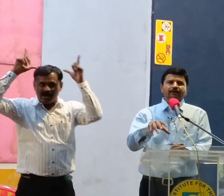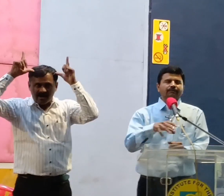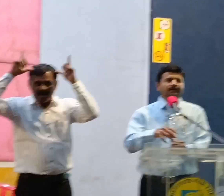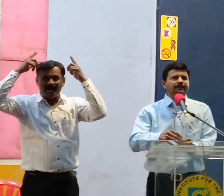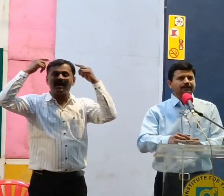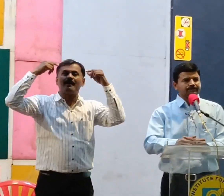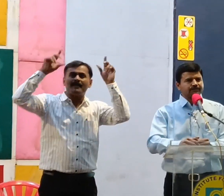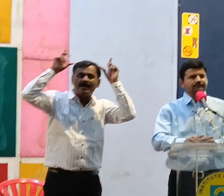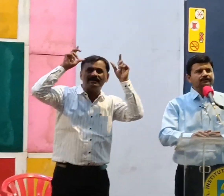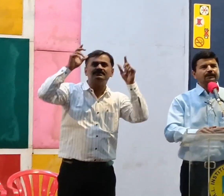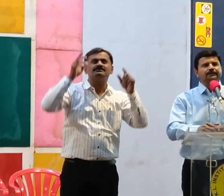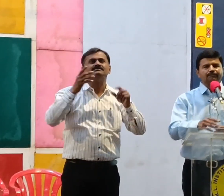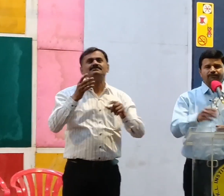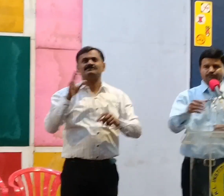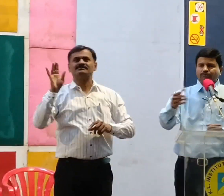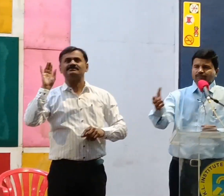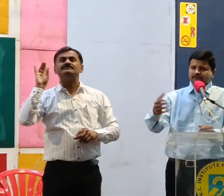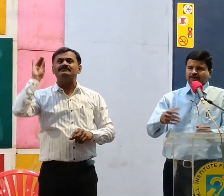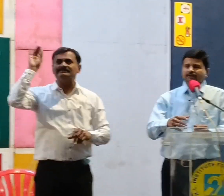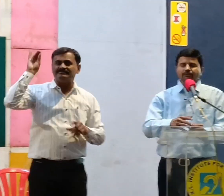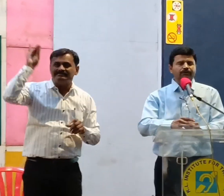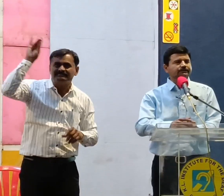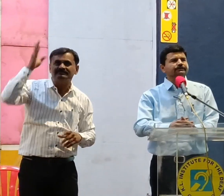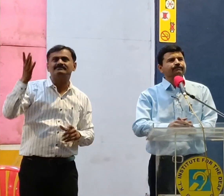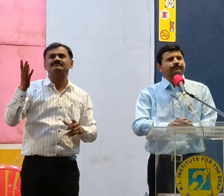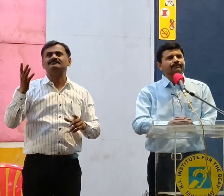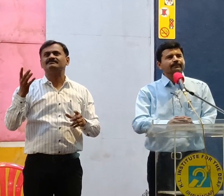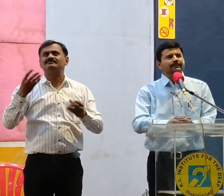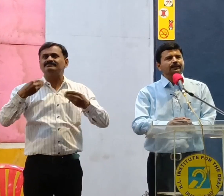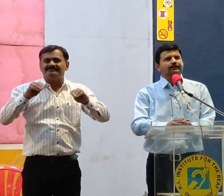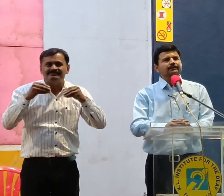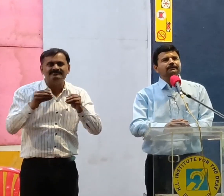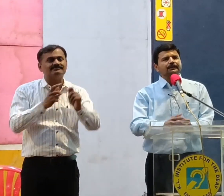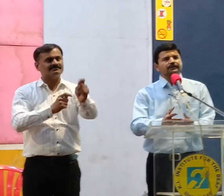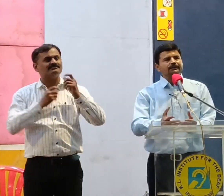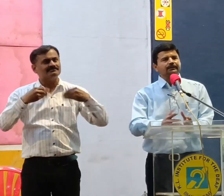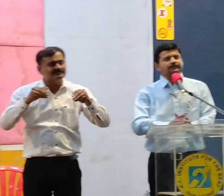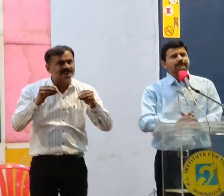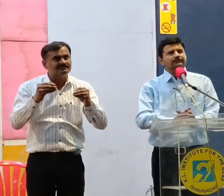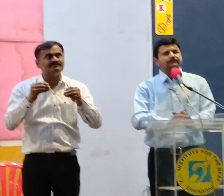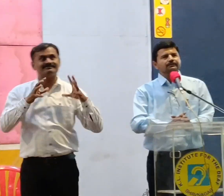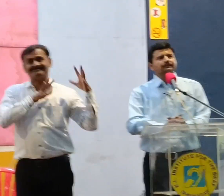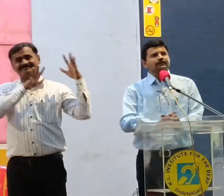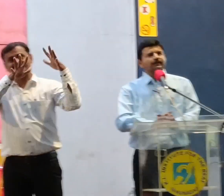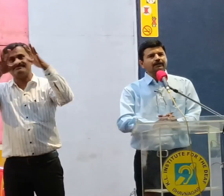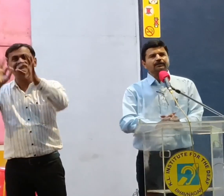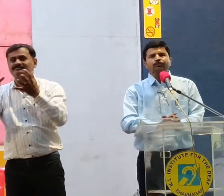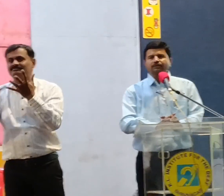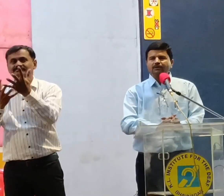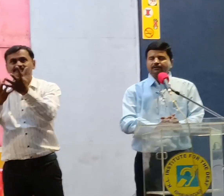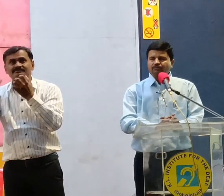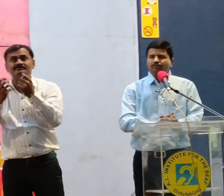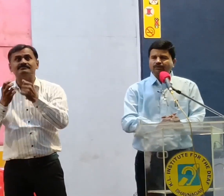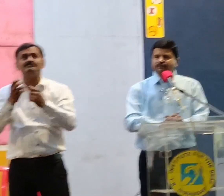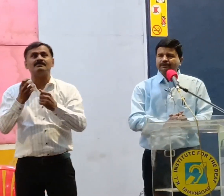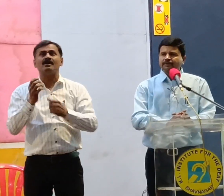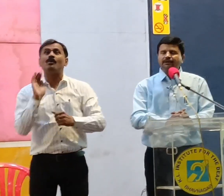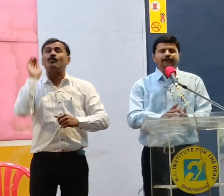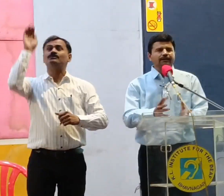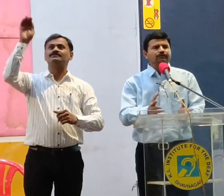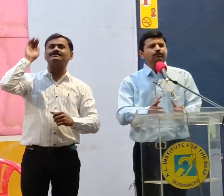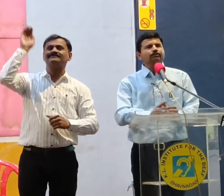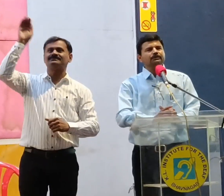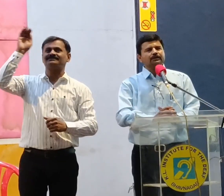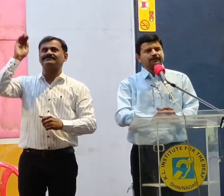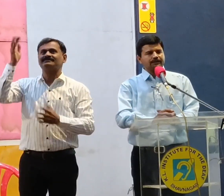પશુઓના મેળામાં જાય છે કે જ્યાં પશુઓ વેચાતા હોય છે, ત્યાંથી એને ઊંટની જરૂર હોય છે